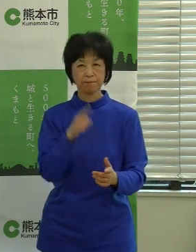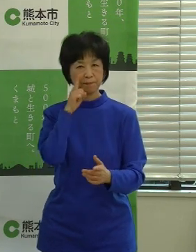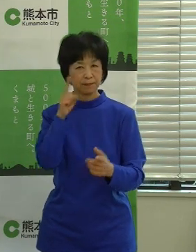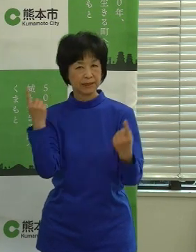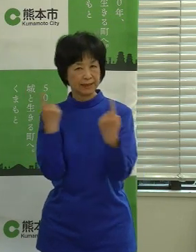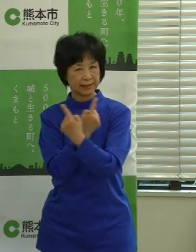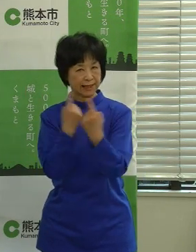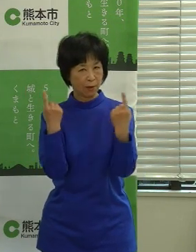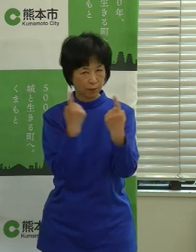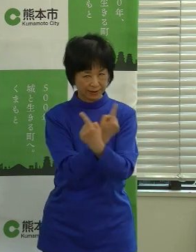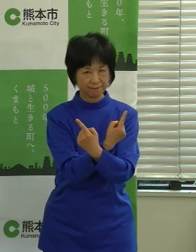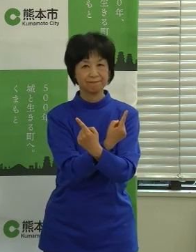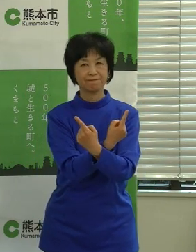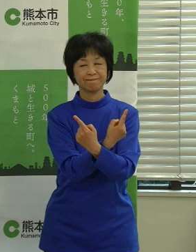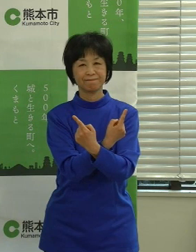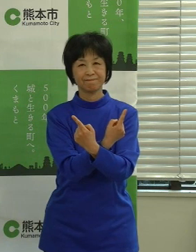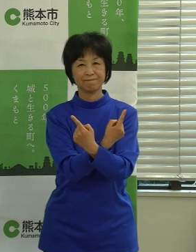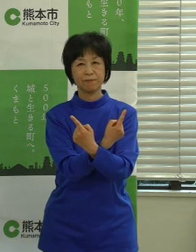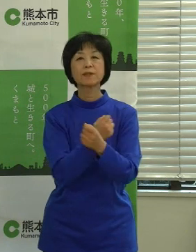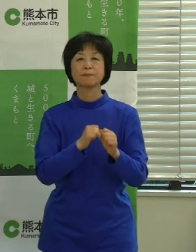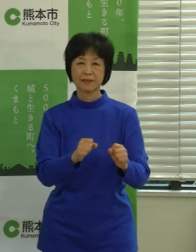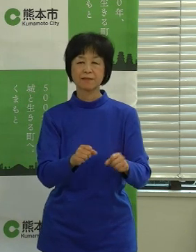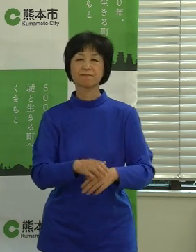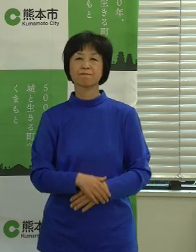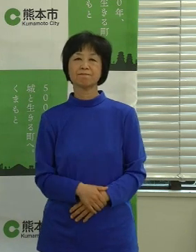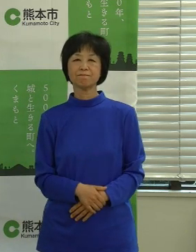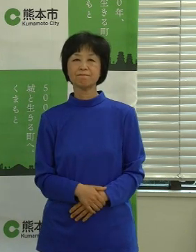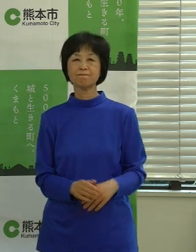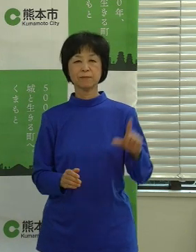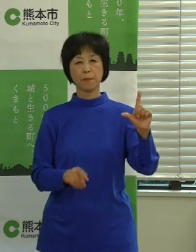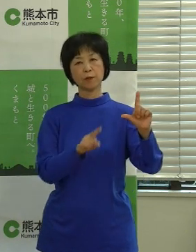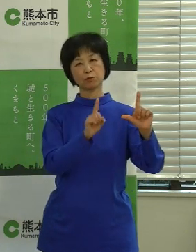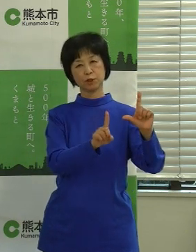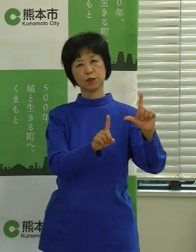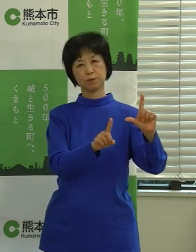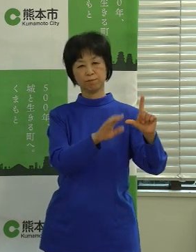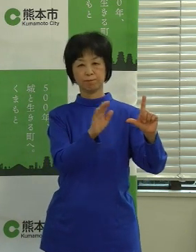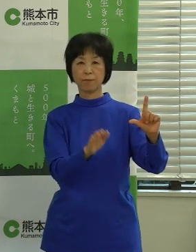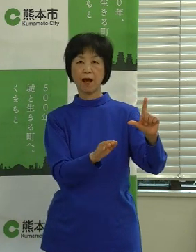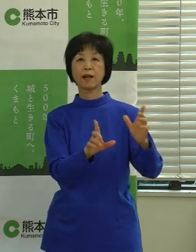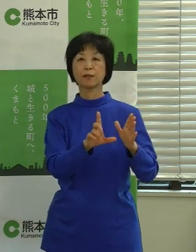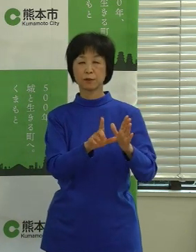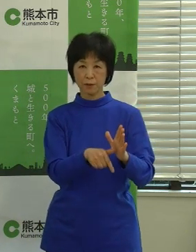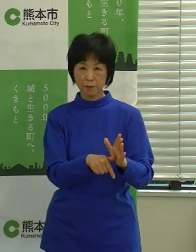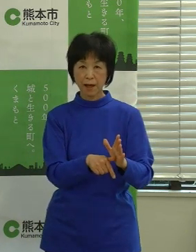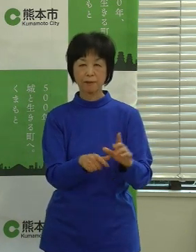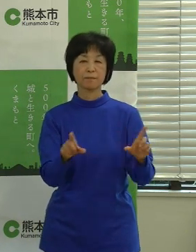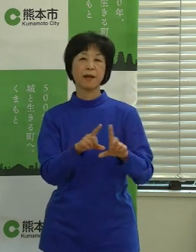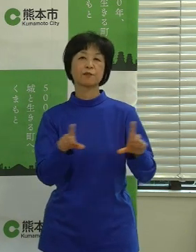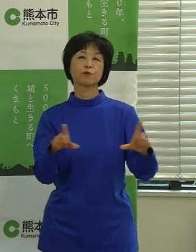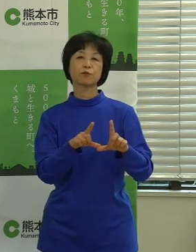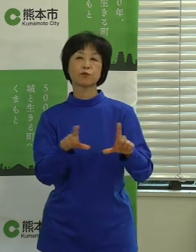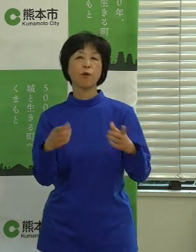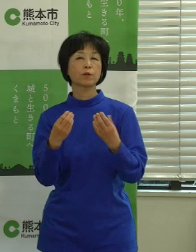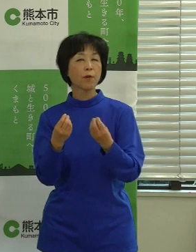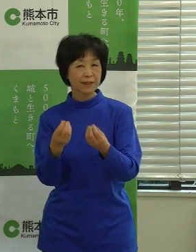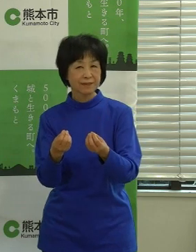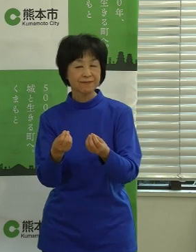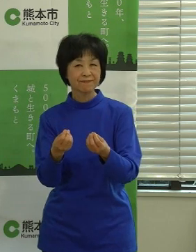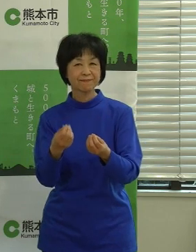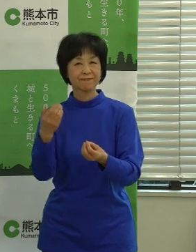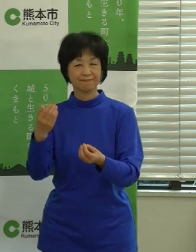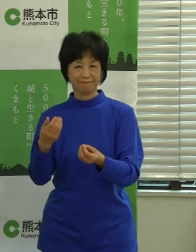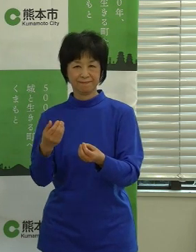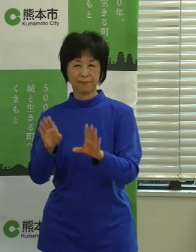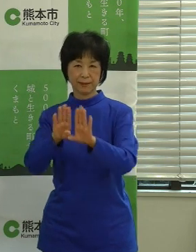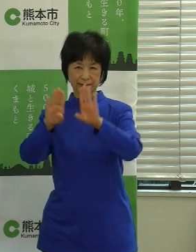に、おそらくレベル1になればもう、これは全面的にあの通常通りの開園ができるんではないかなという